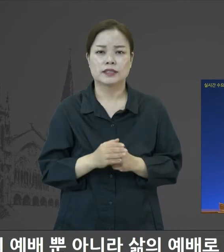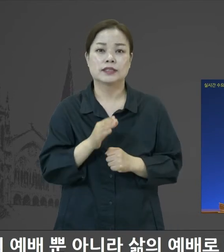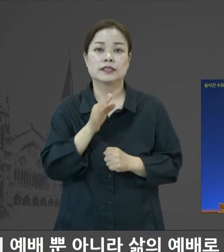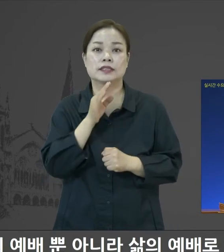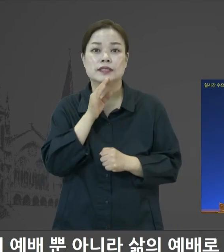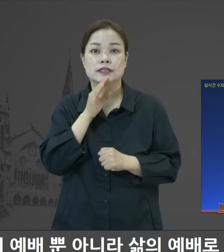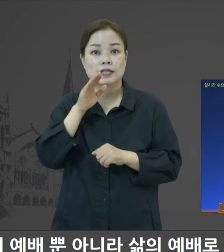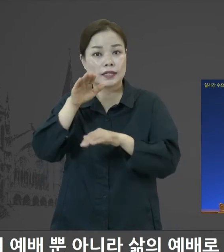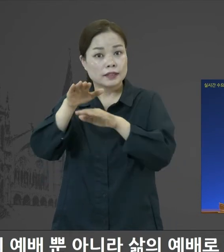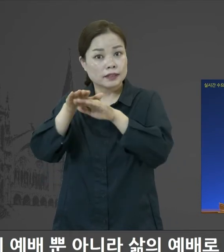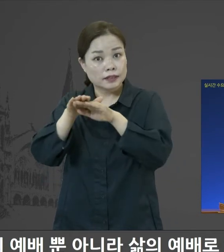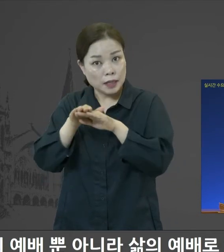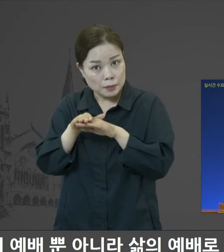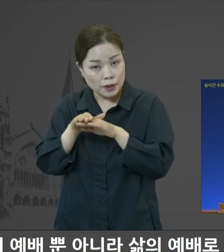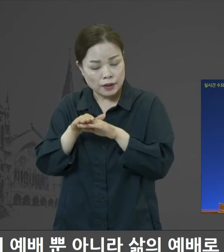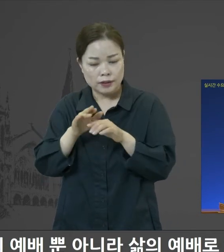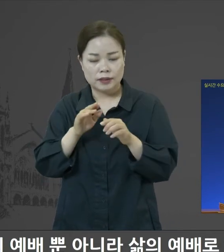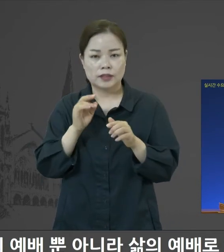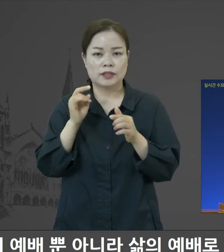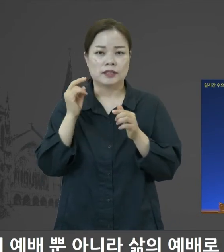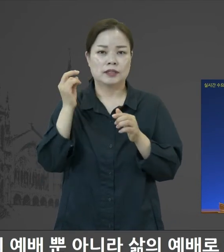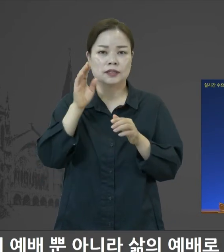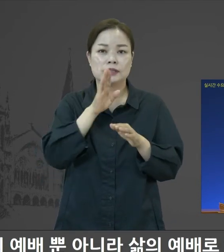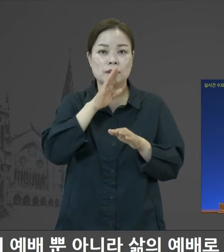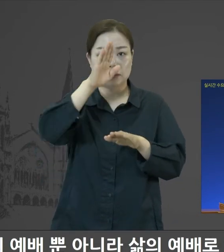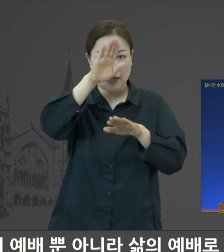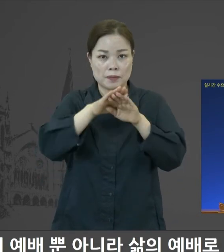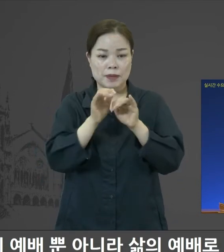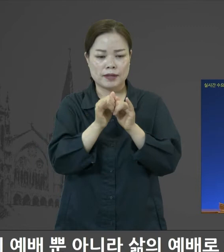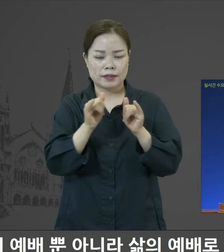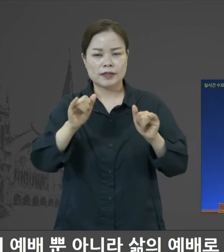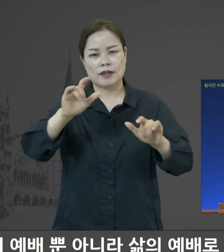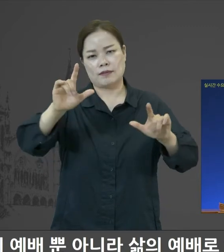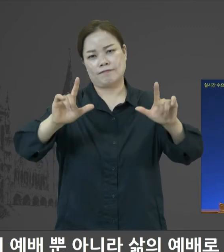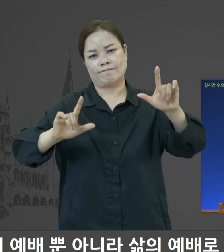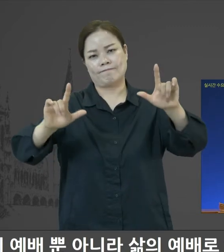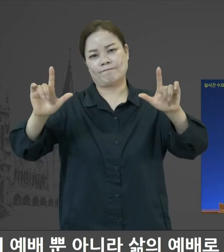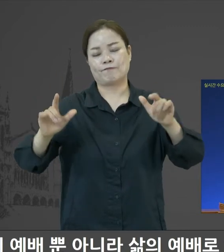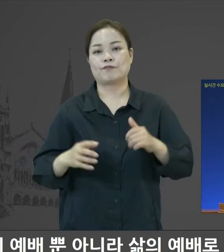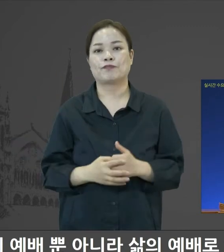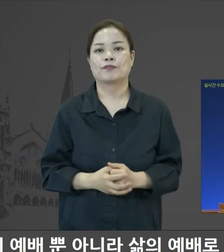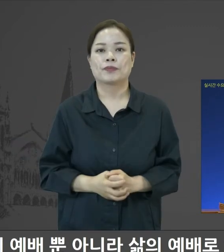진정한 예배요, 참된 예배자의 자세입니다.